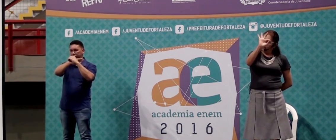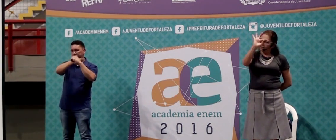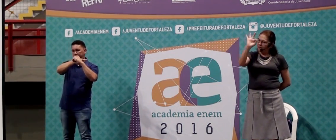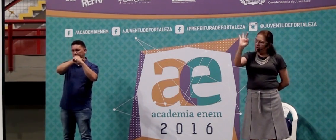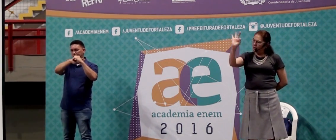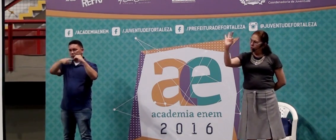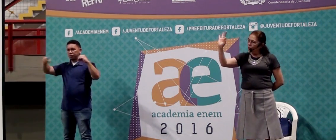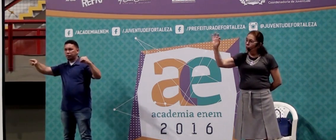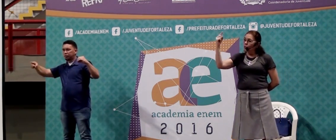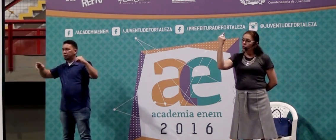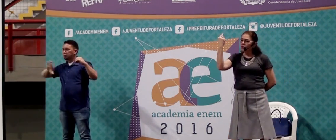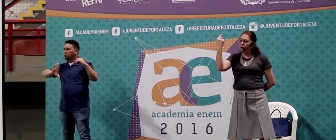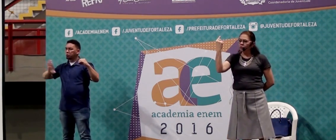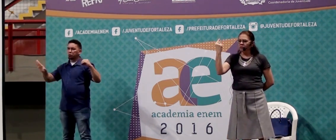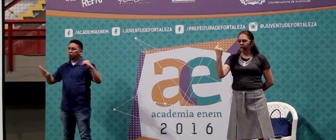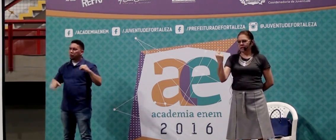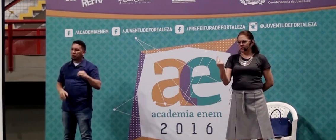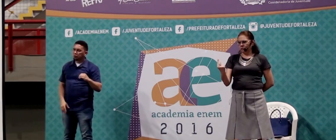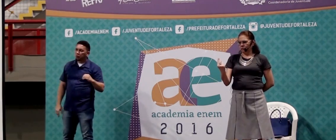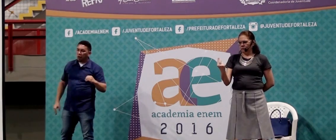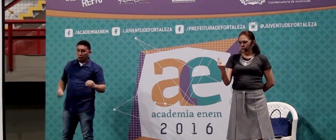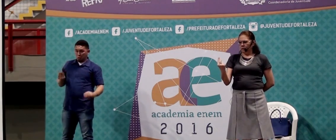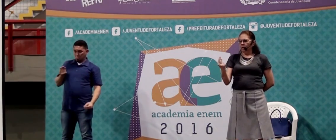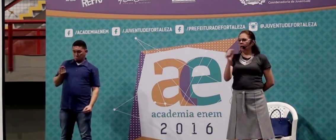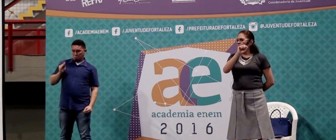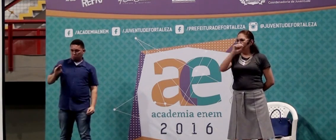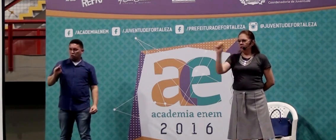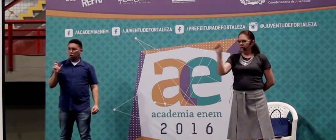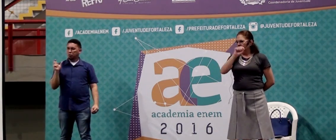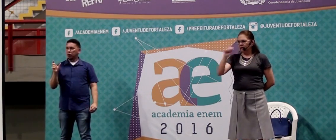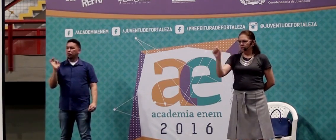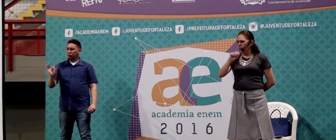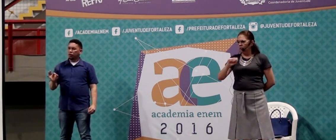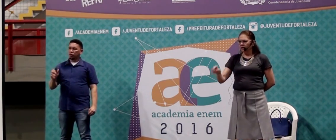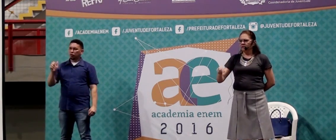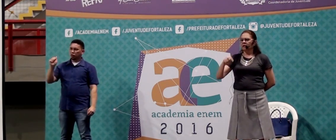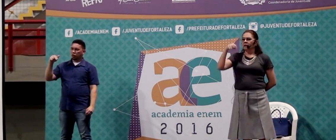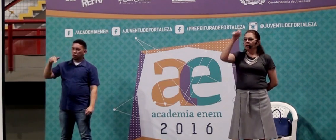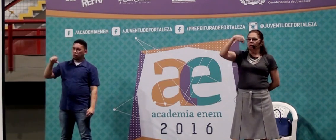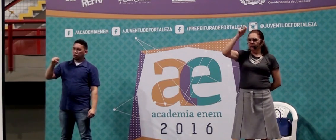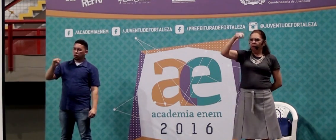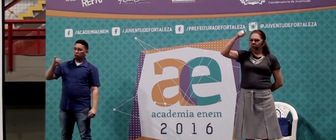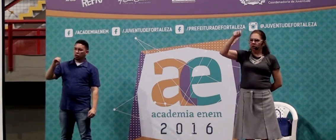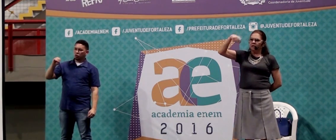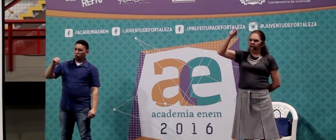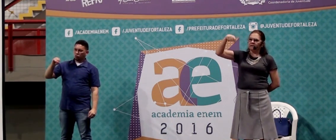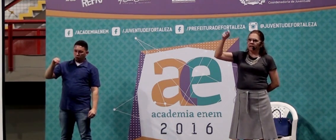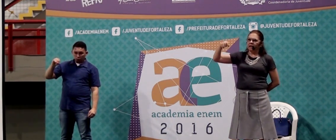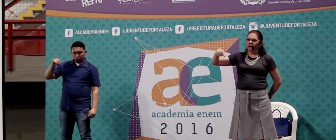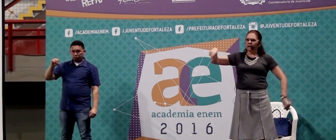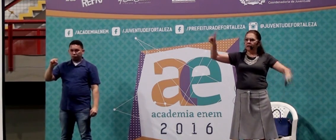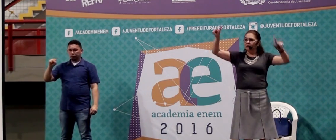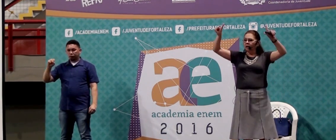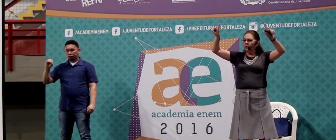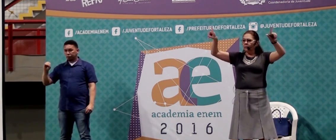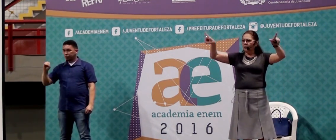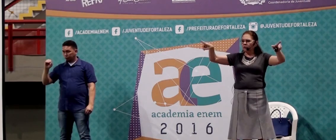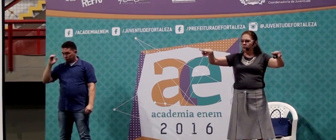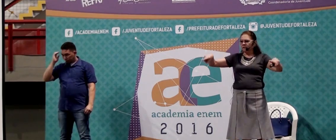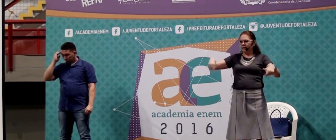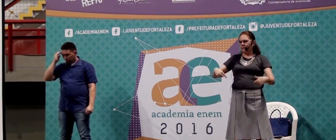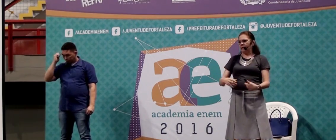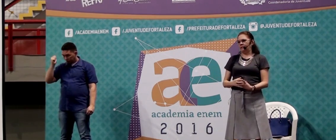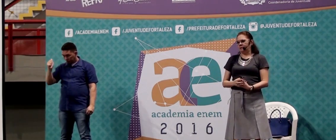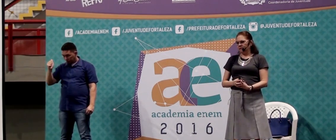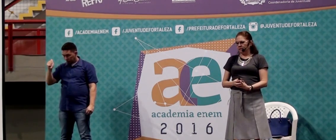vai passar um único traço. Não podem ser dois, não pode riscar e não